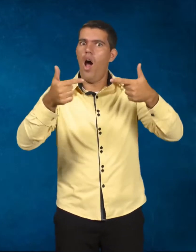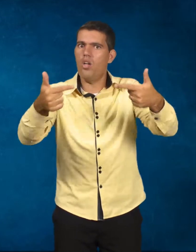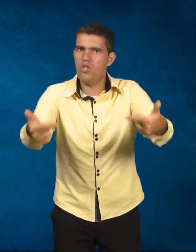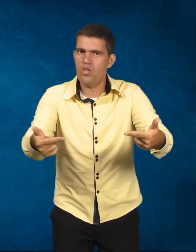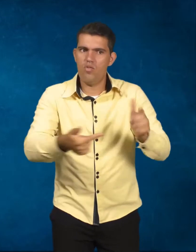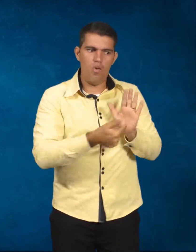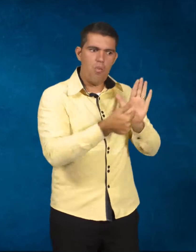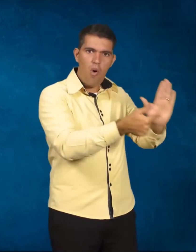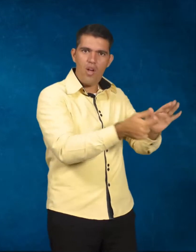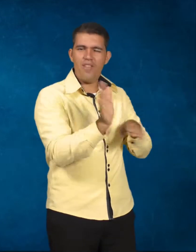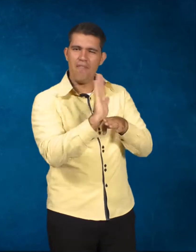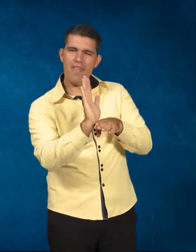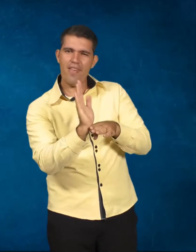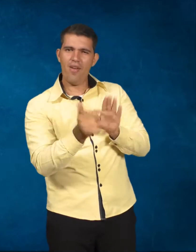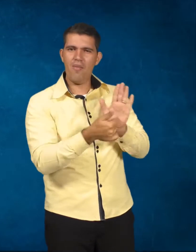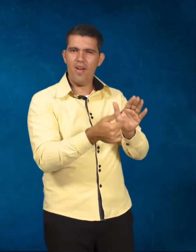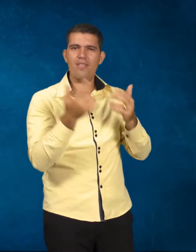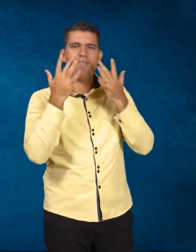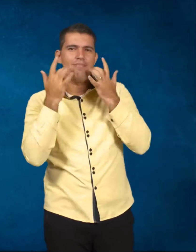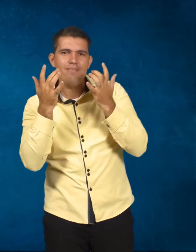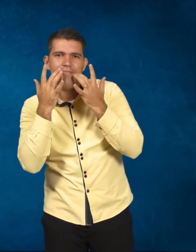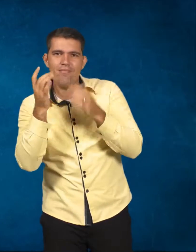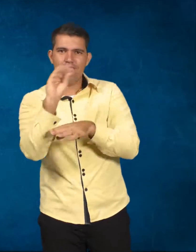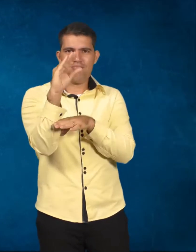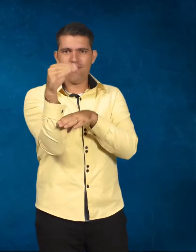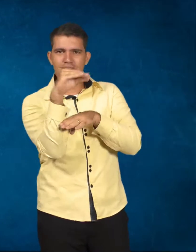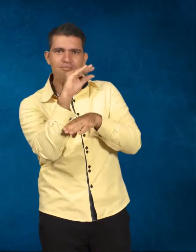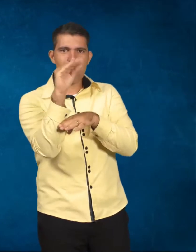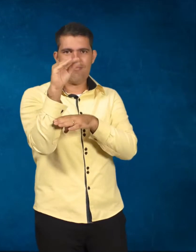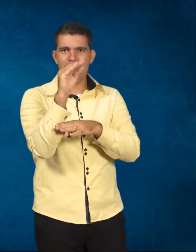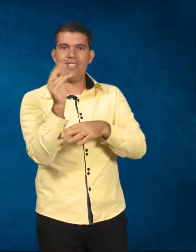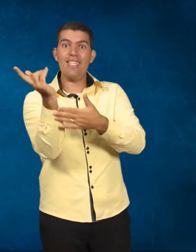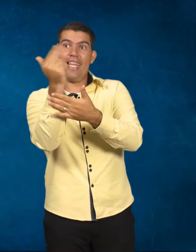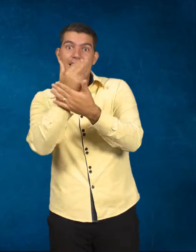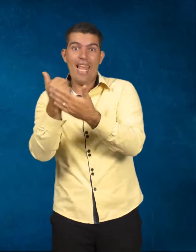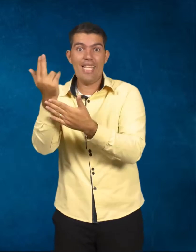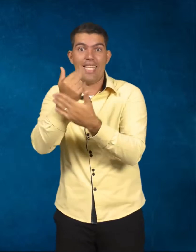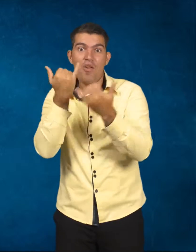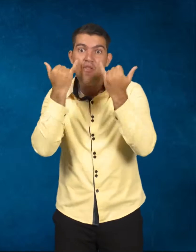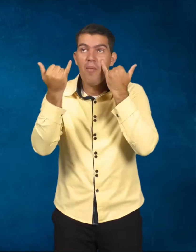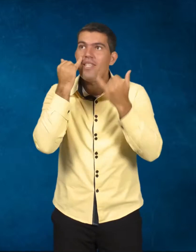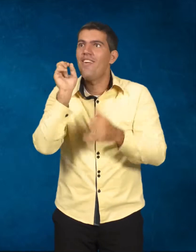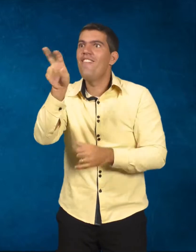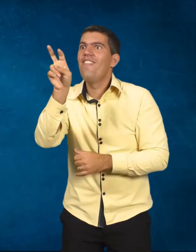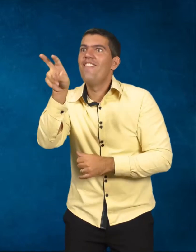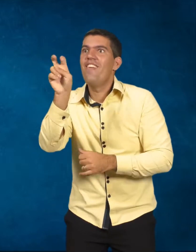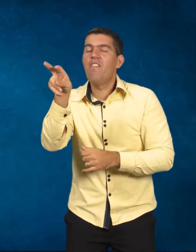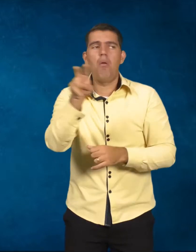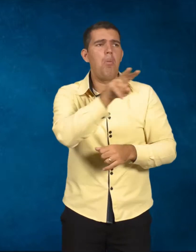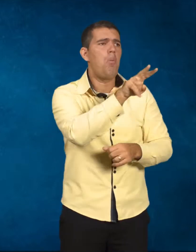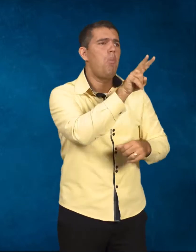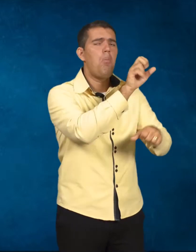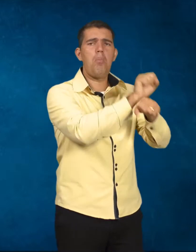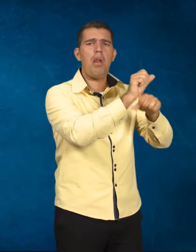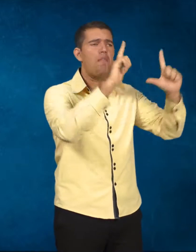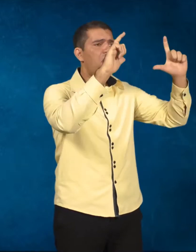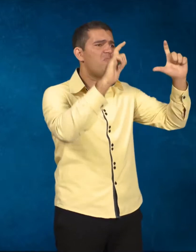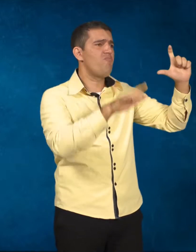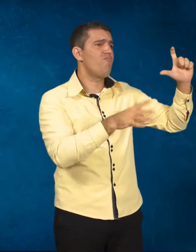assistindo dramatizações, teatros e fantoches, desenhos animados, em vez de olharem figuras estáticas ou ouvirem